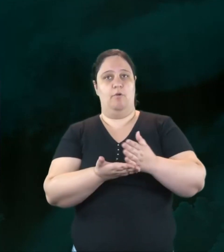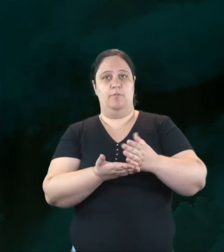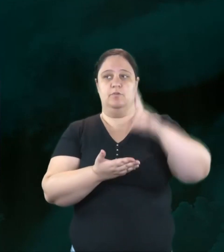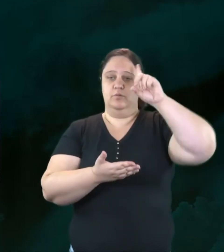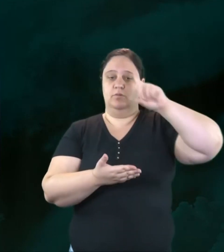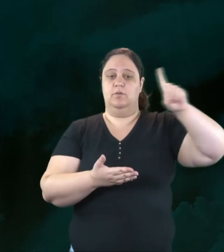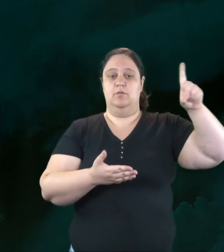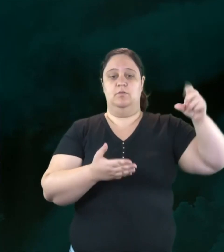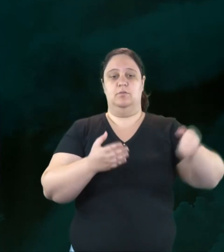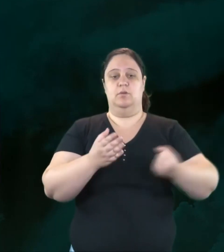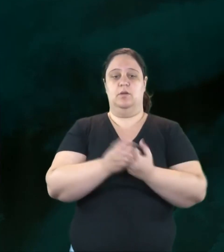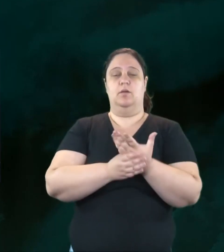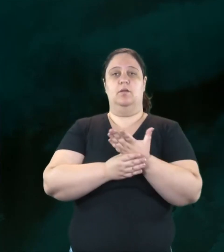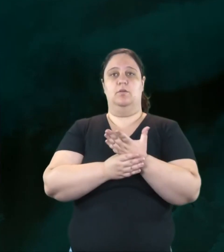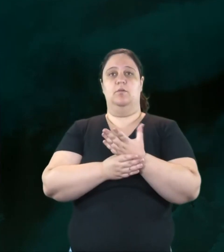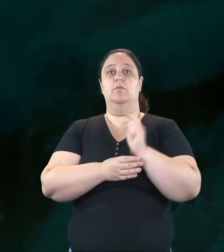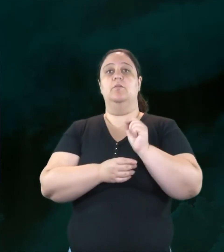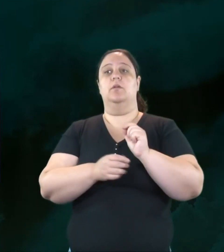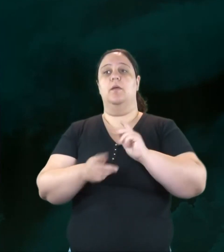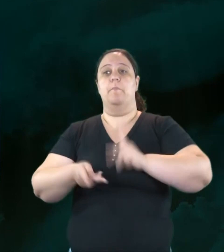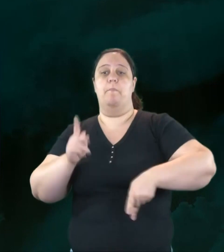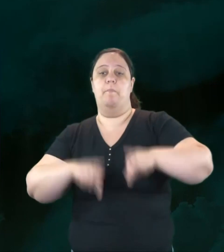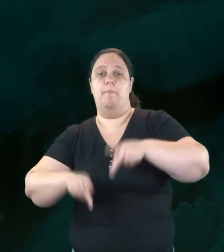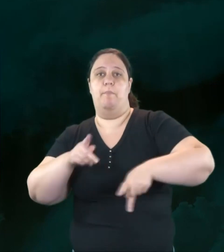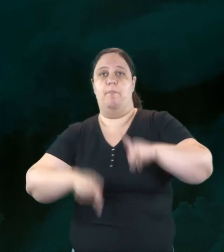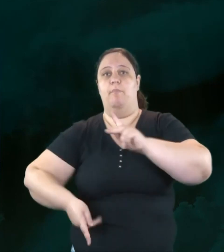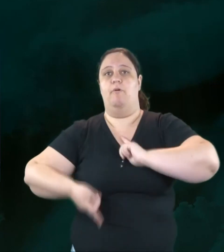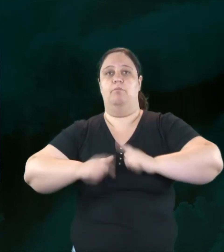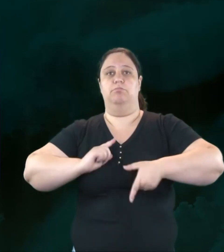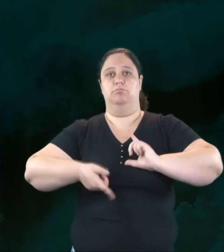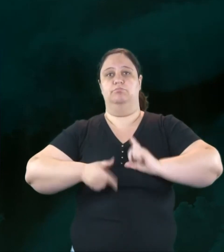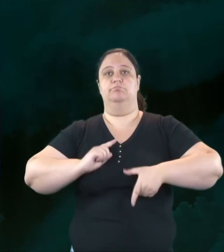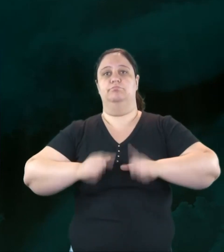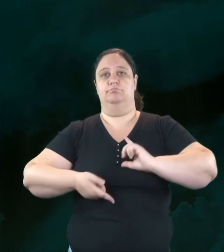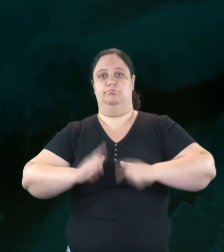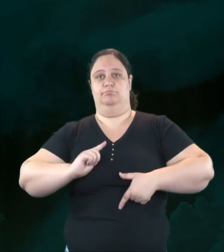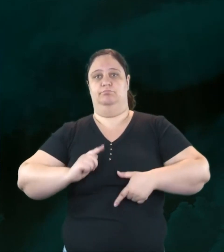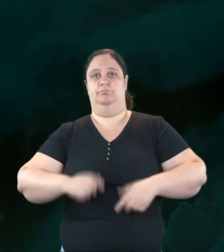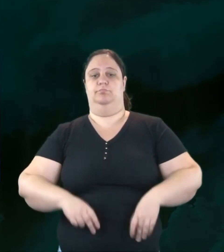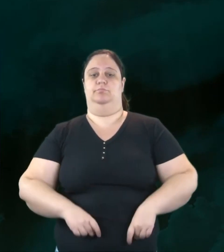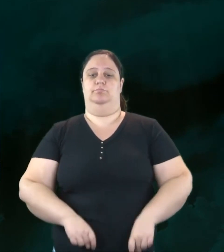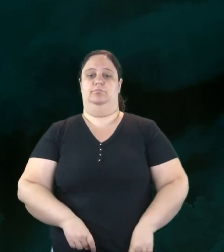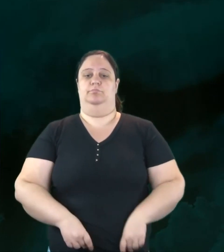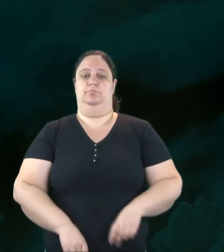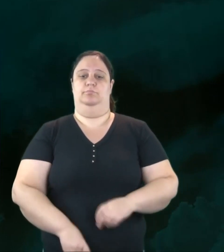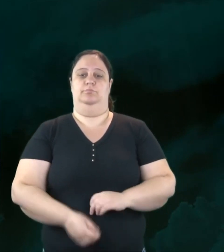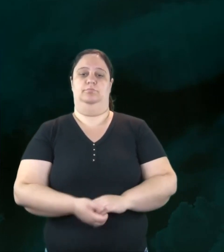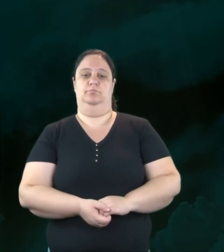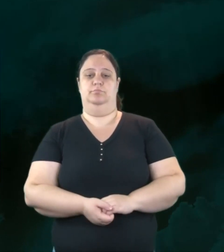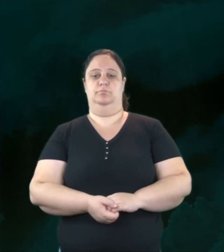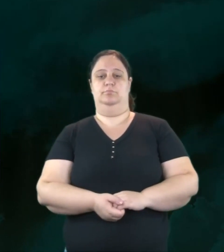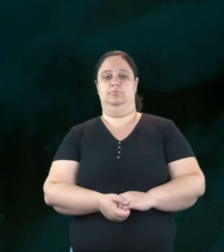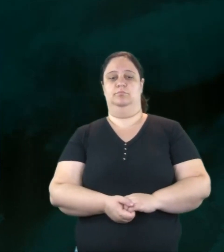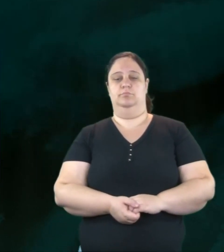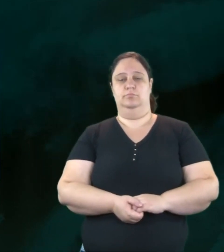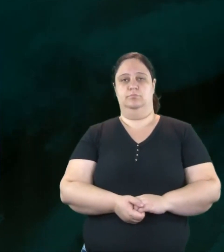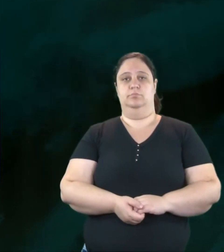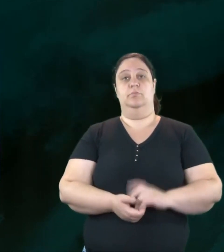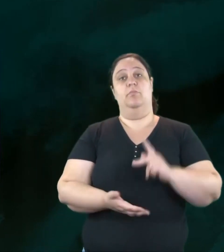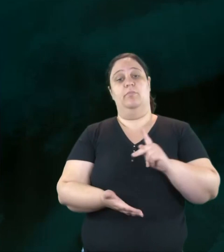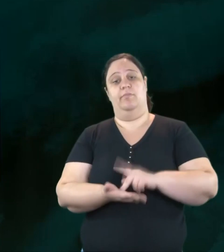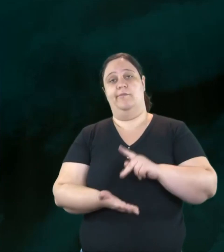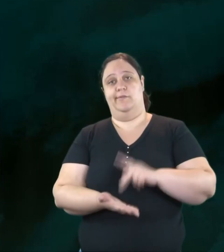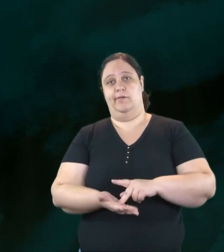surgir o povo de Israel, aqui na terra. Na verdade, Deus estava